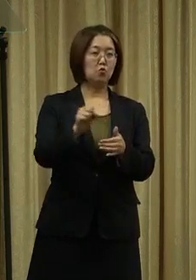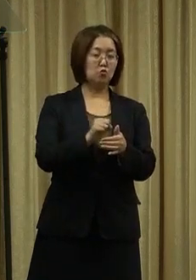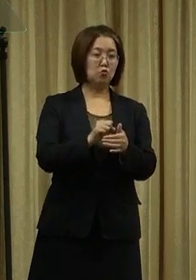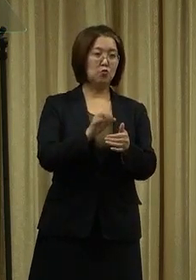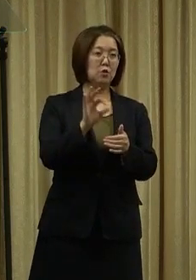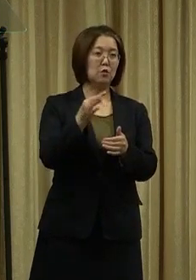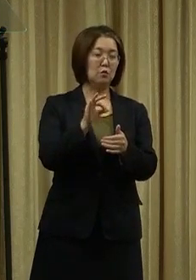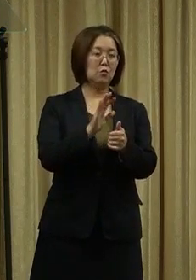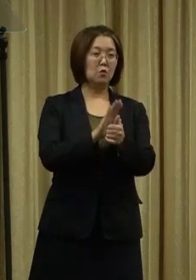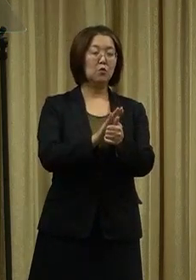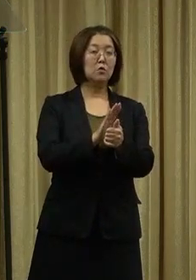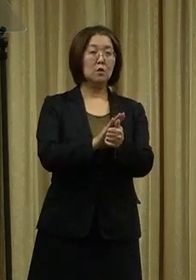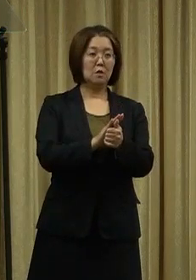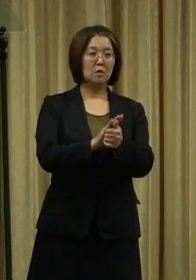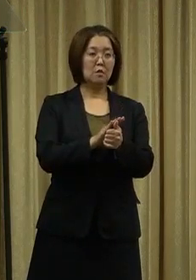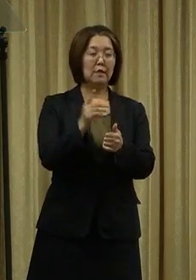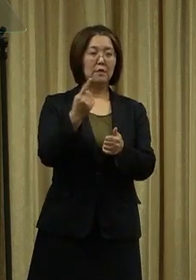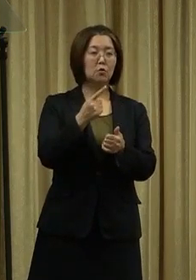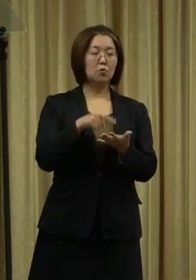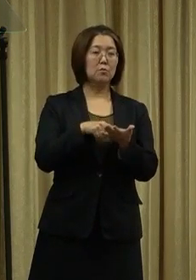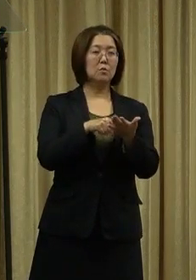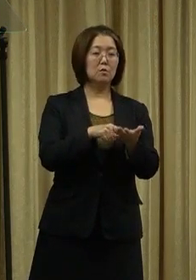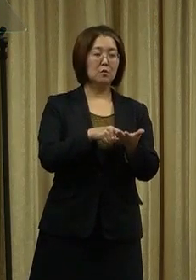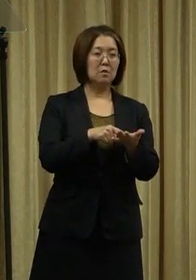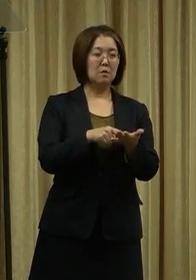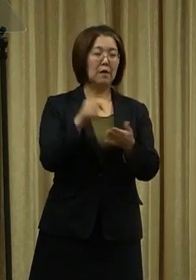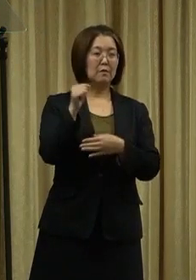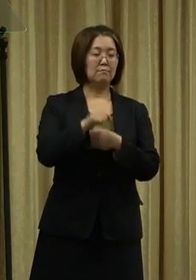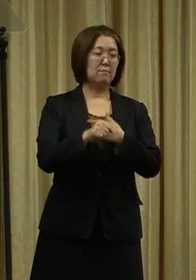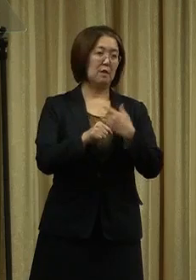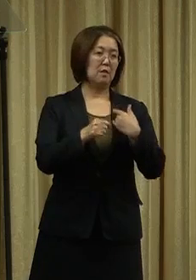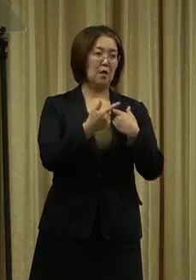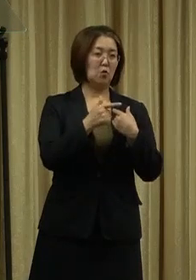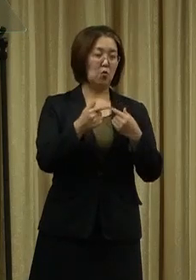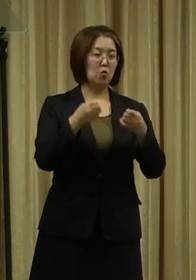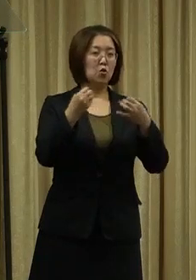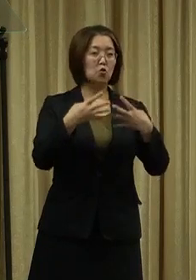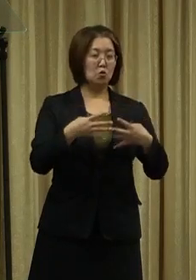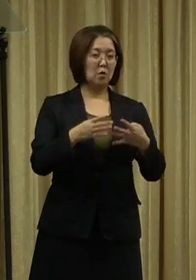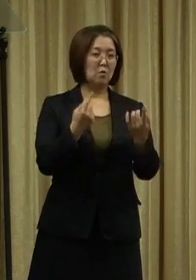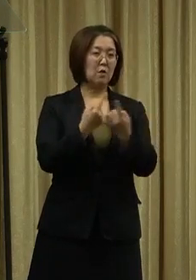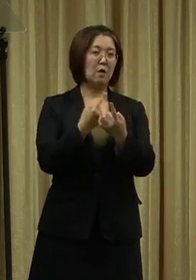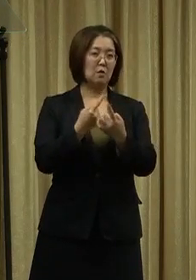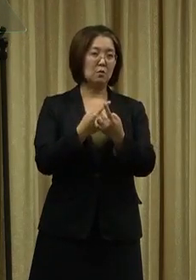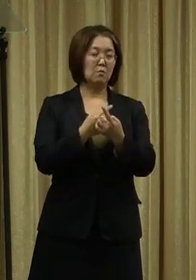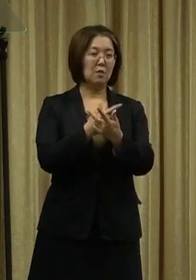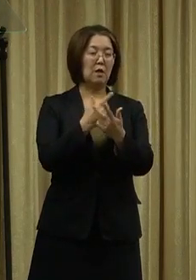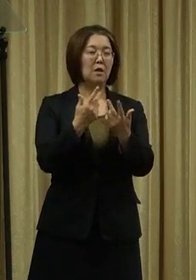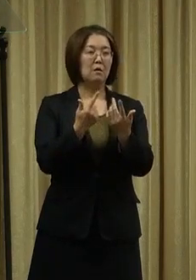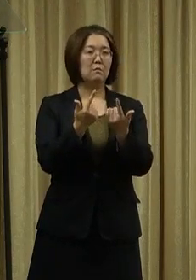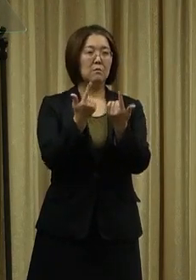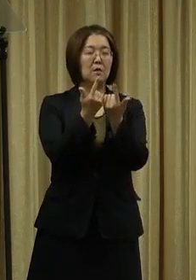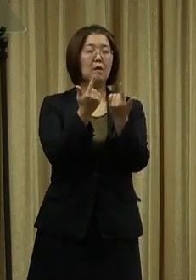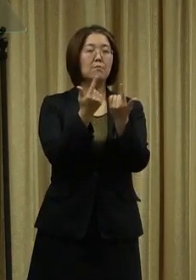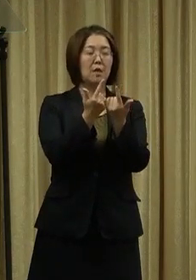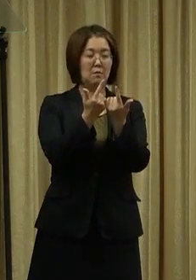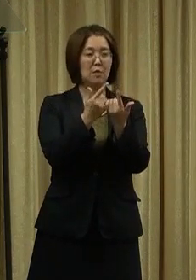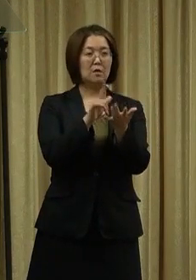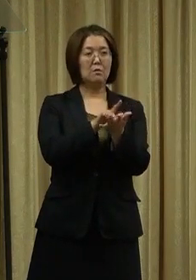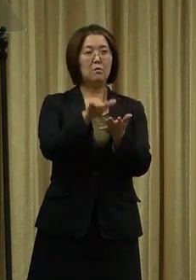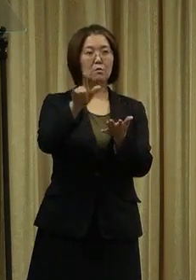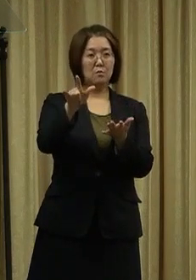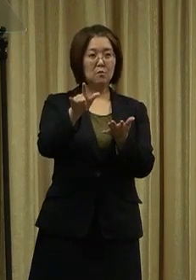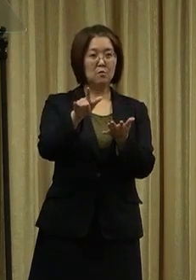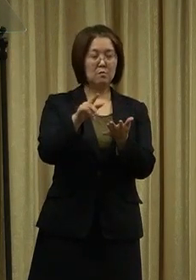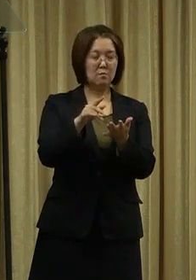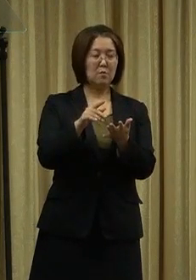申請を可能とすることなど、要件を変えるほか、台北便の利用促進に向けて旅行会社向けの